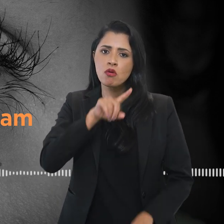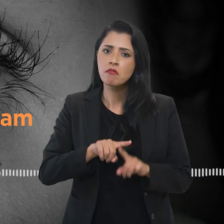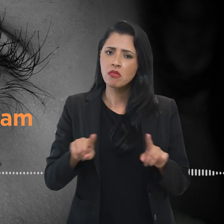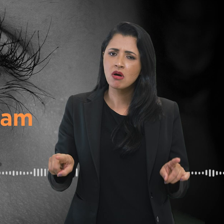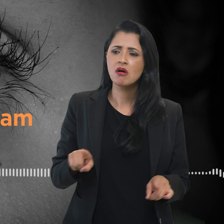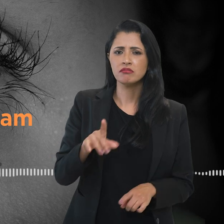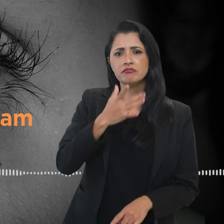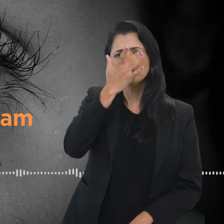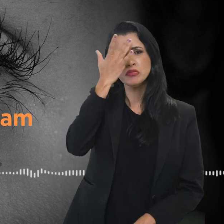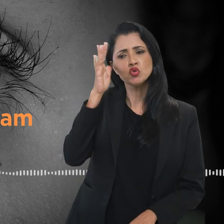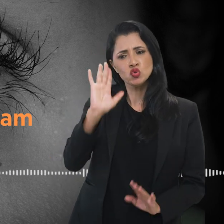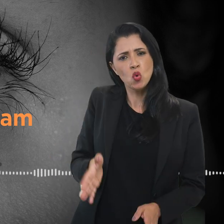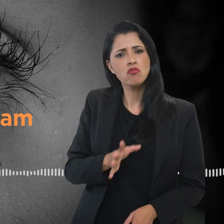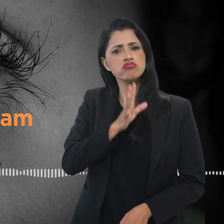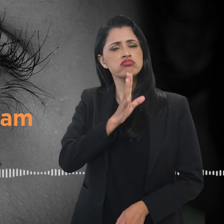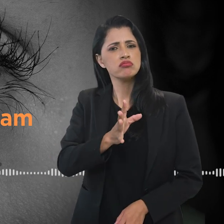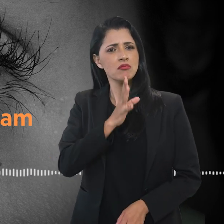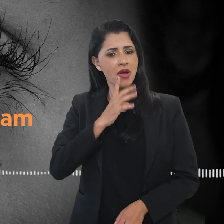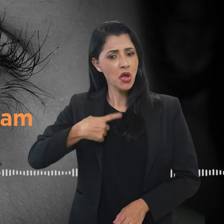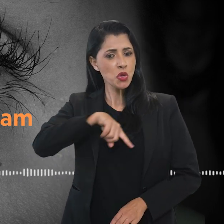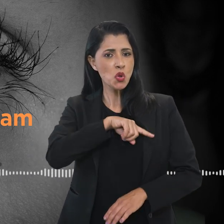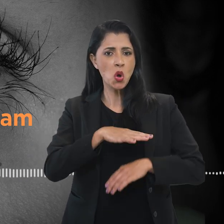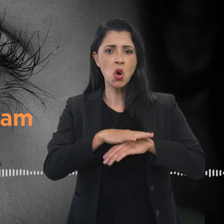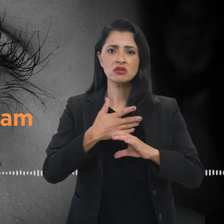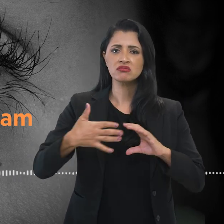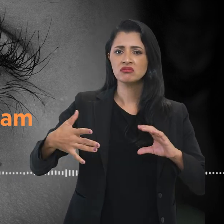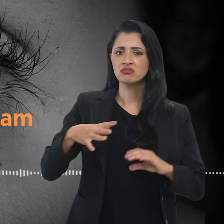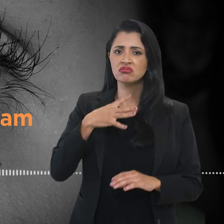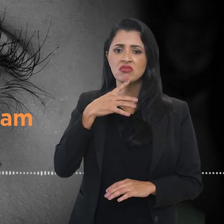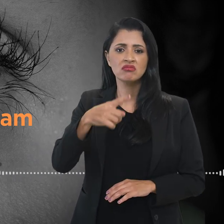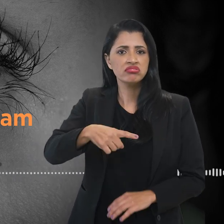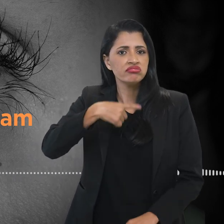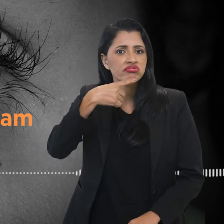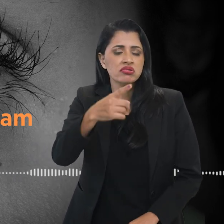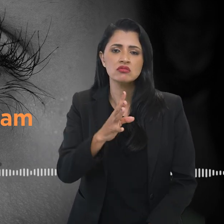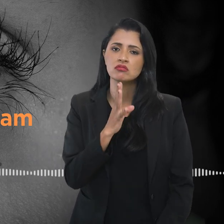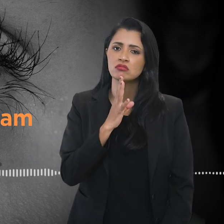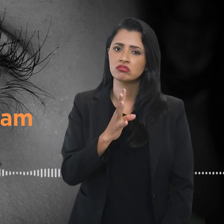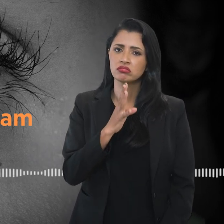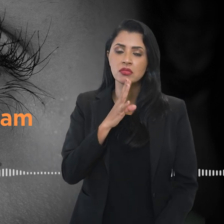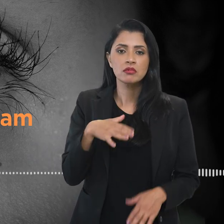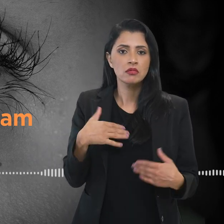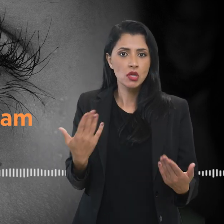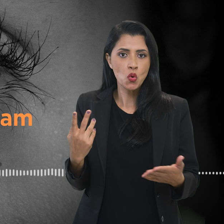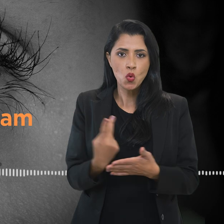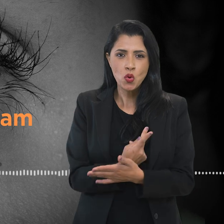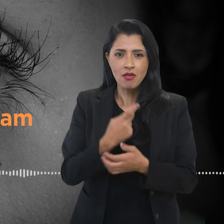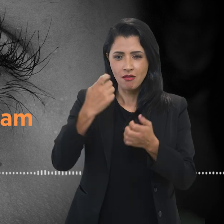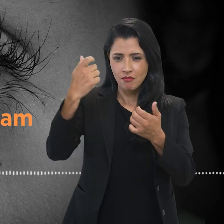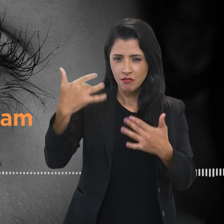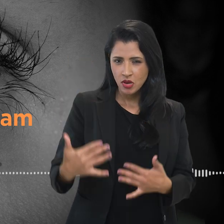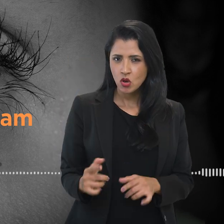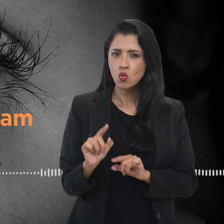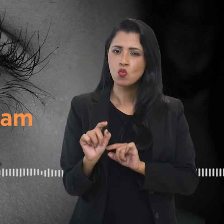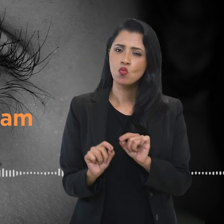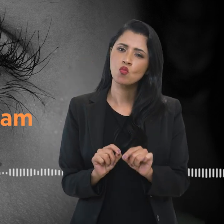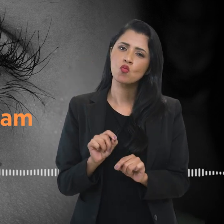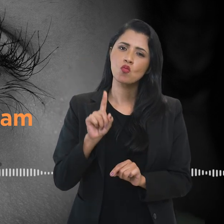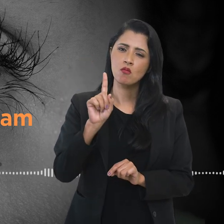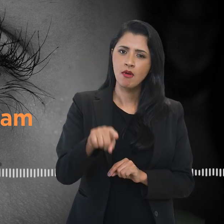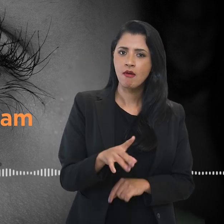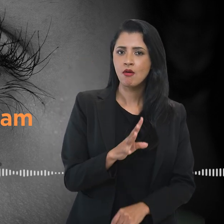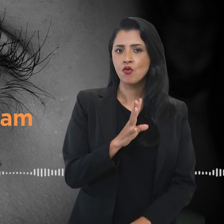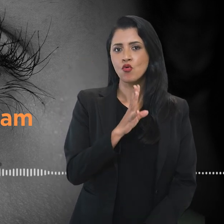as pessoas conhecem. A nossa, ninguém conhece. Então, o que está falando é